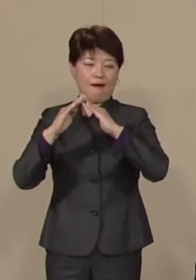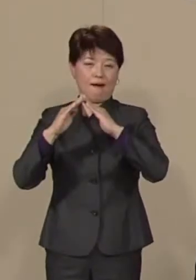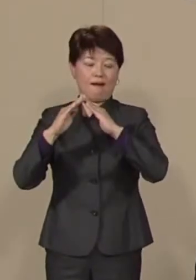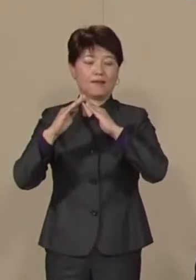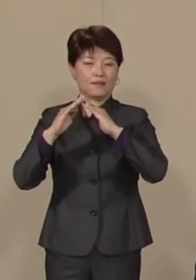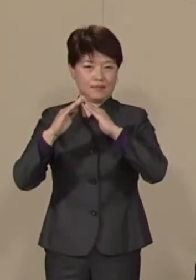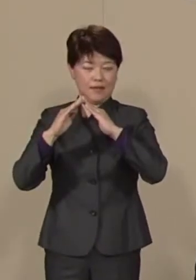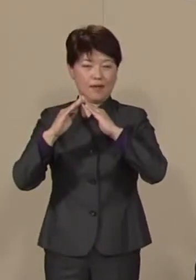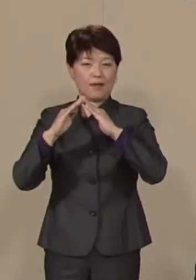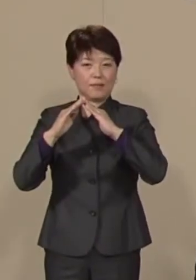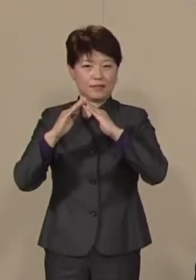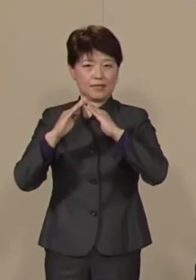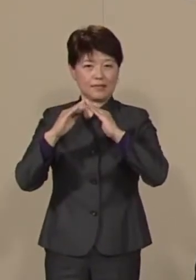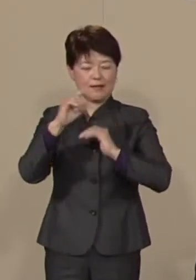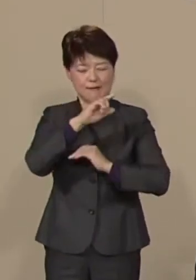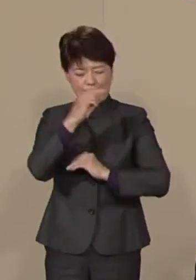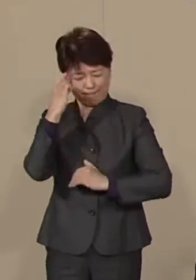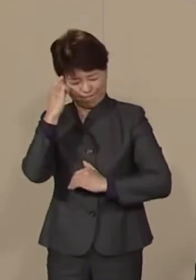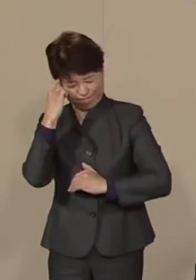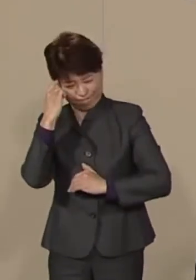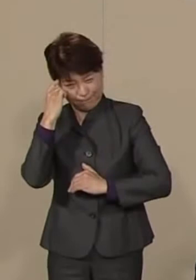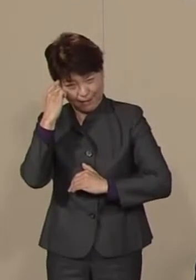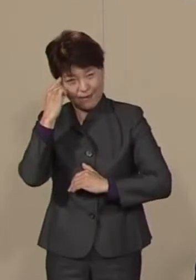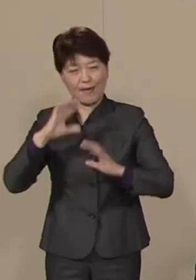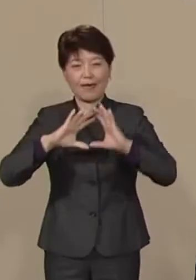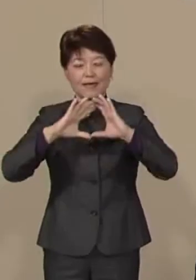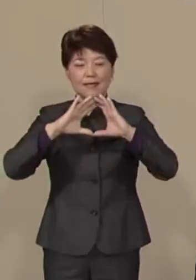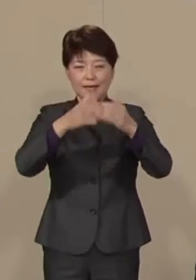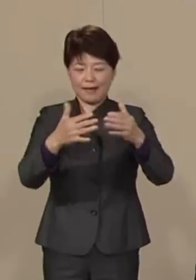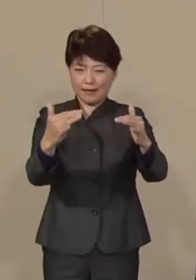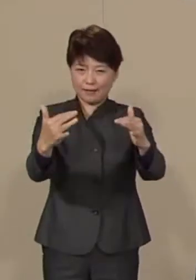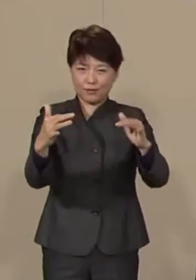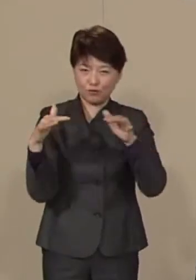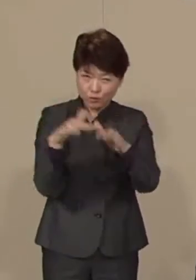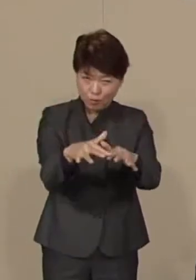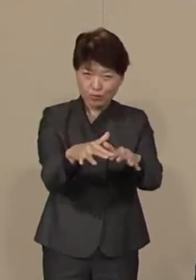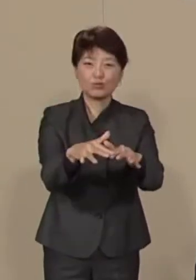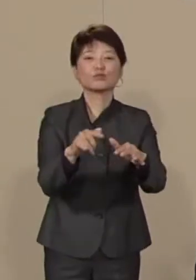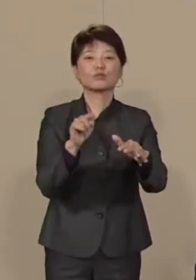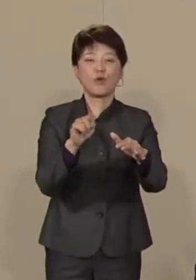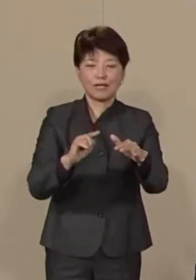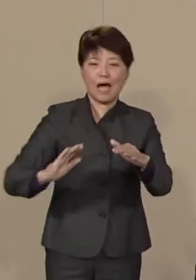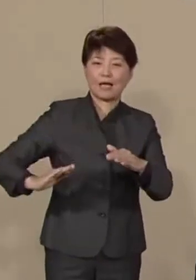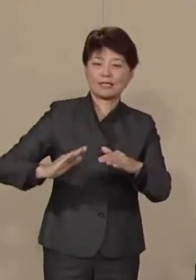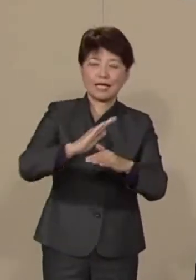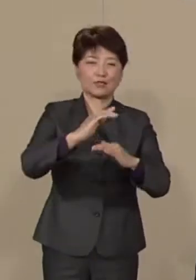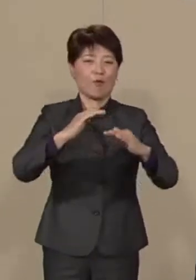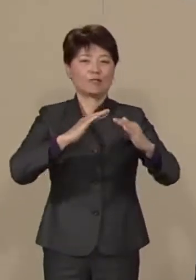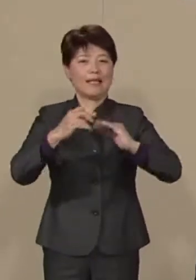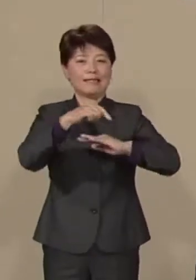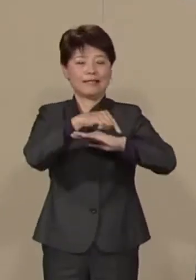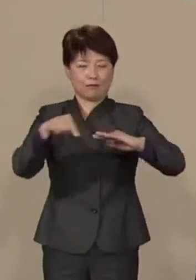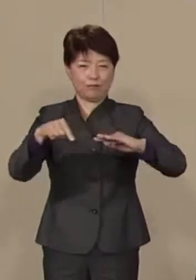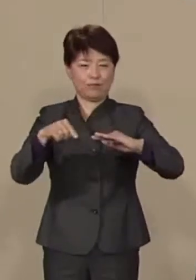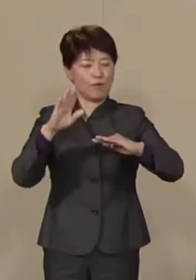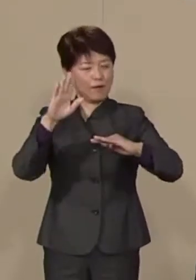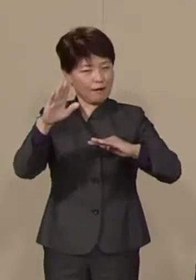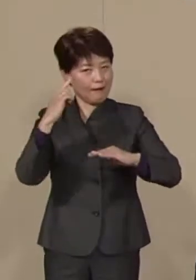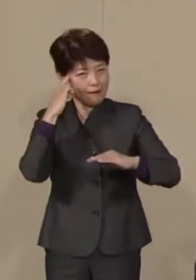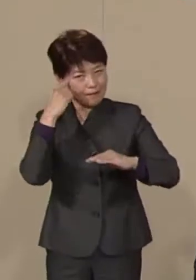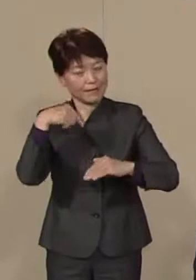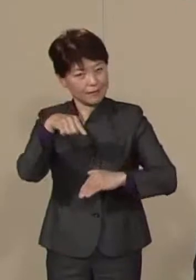まさに英知を結集して世界が注目するようなそういう成長戦略をこれから仕上げていくんです